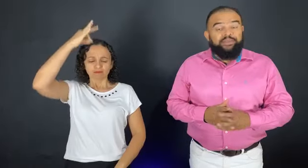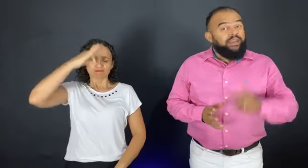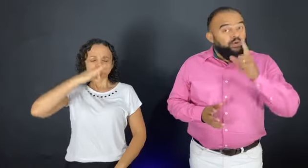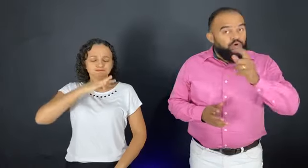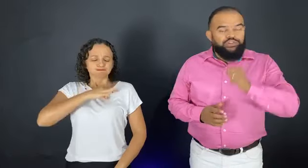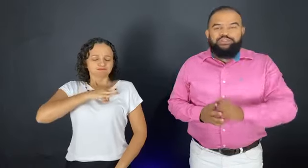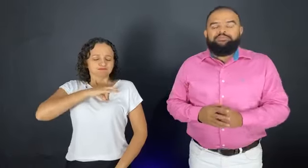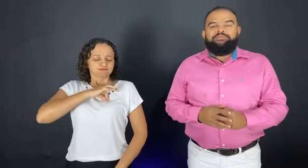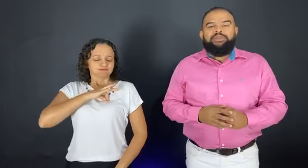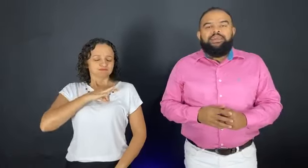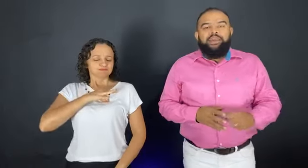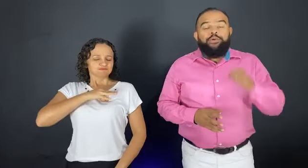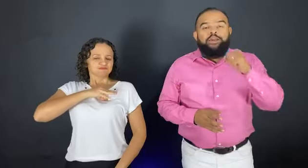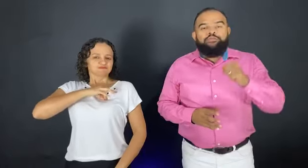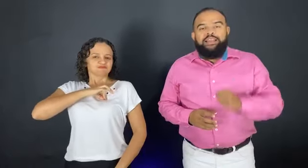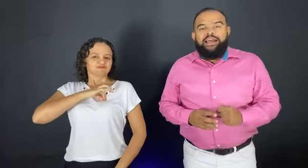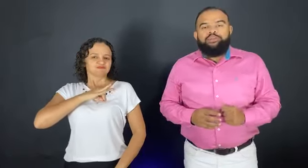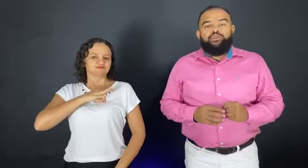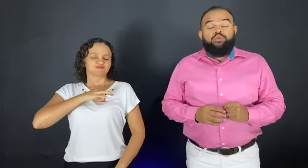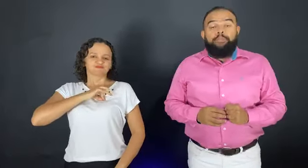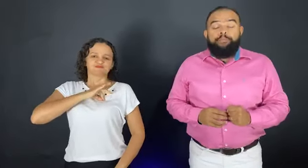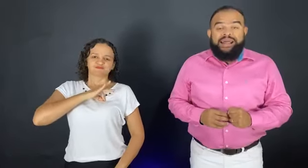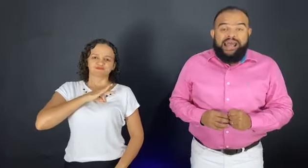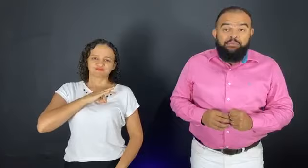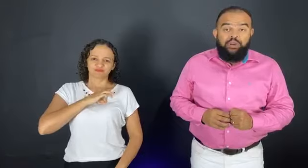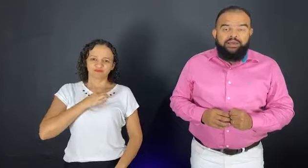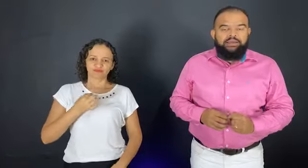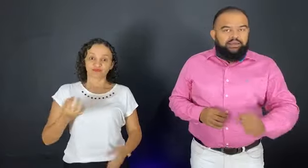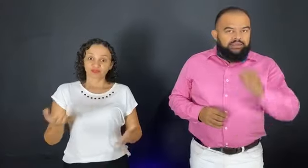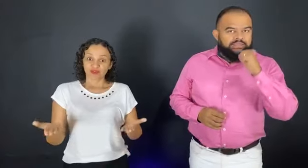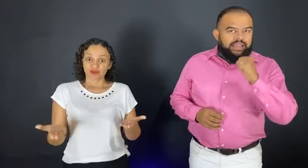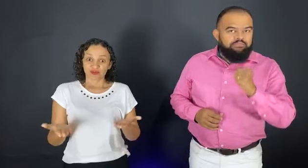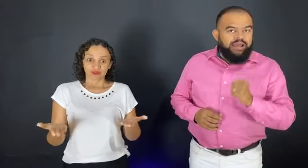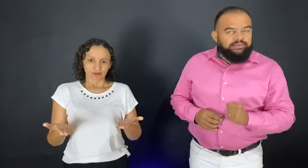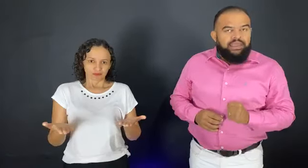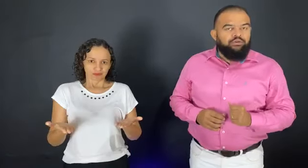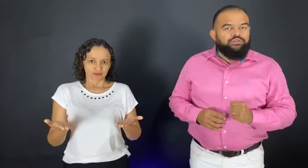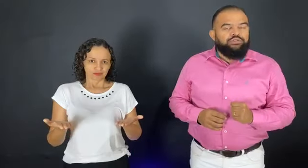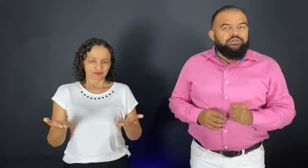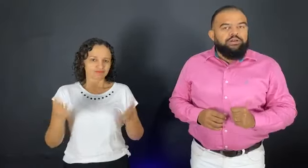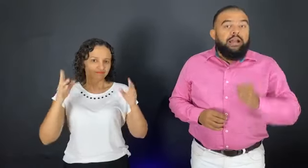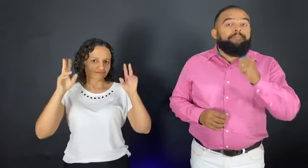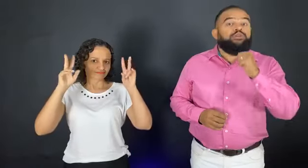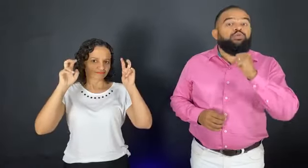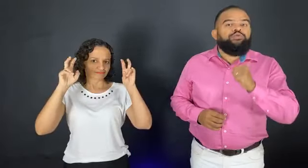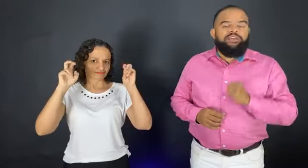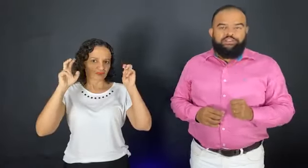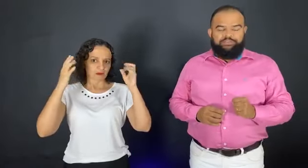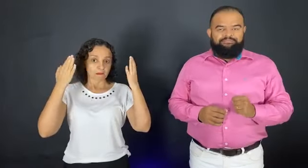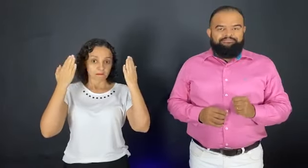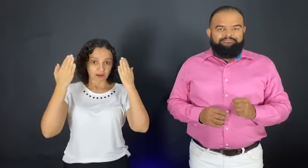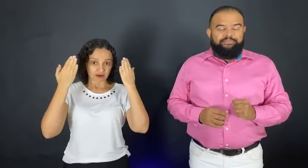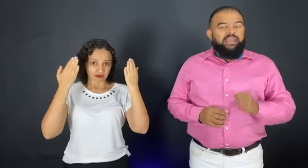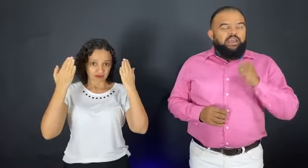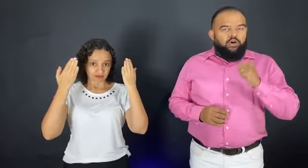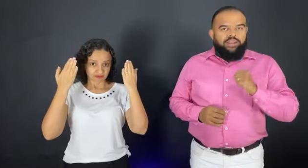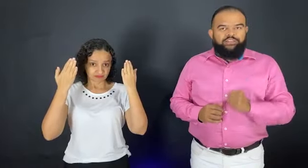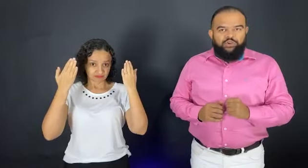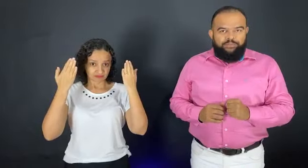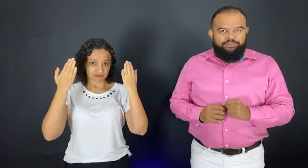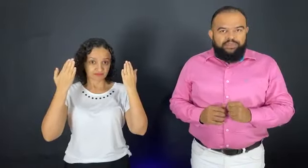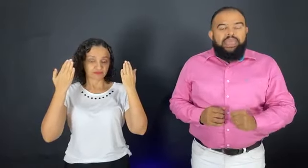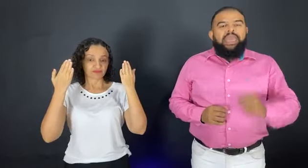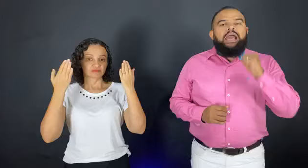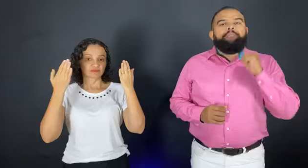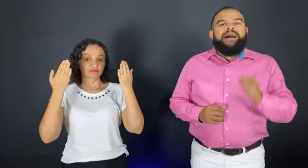Deus. Hoje eu quero falar sobre uma parábola que está em Mateus capítulo 20.